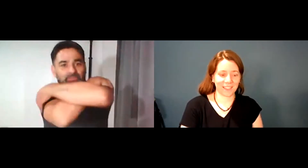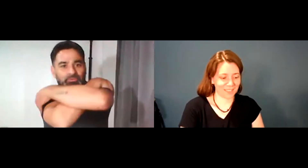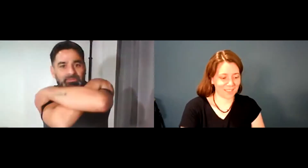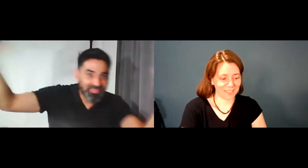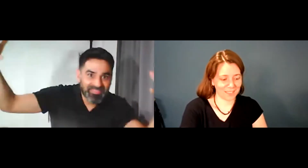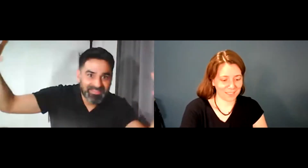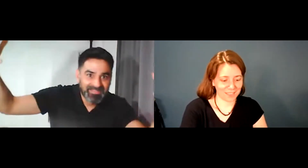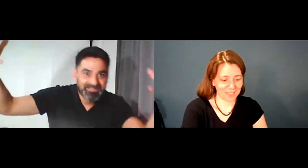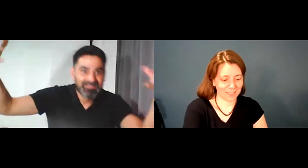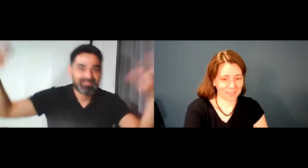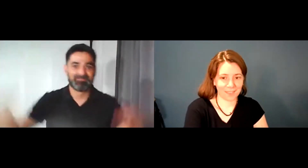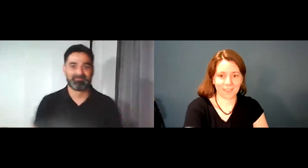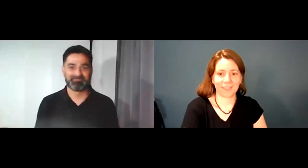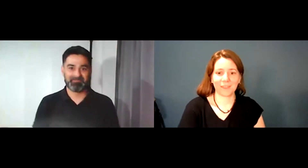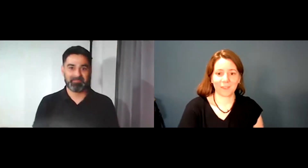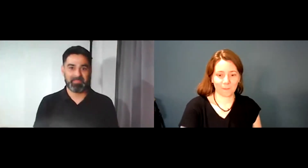Año. Año.